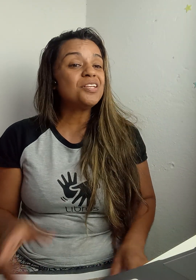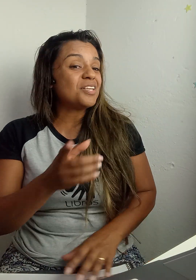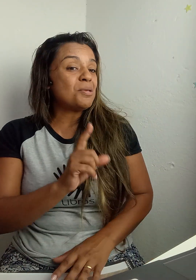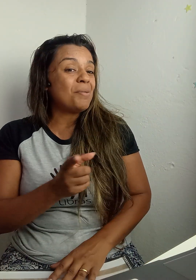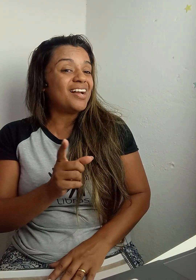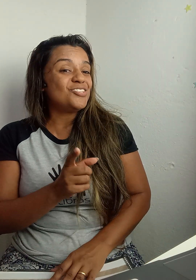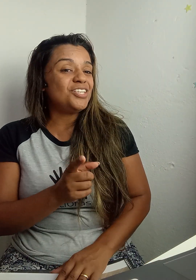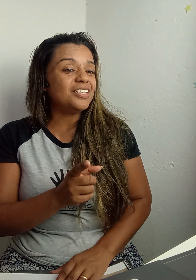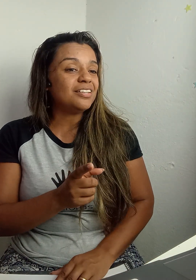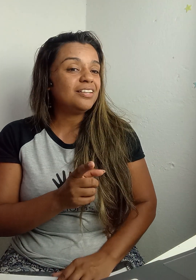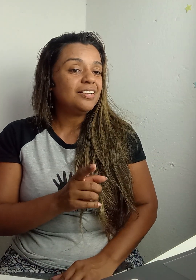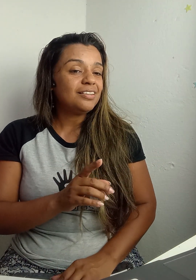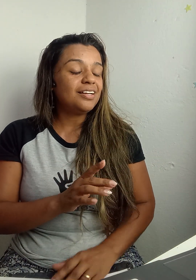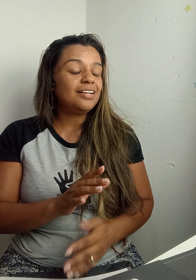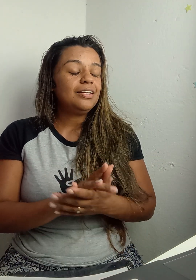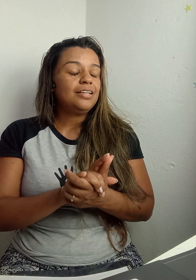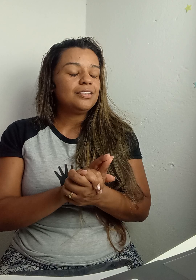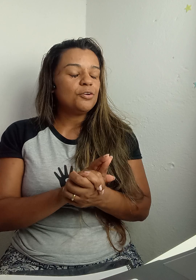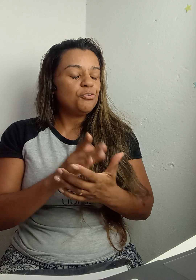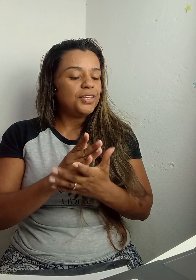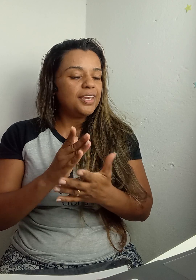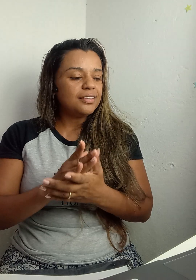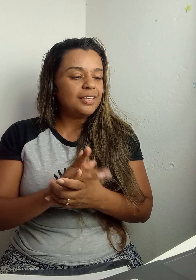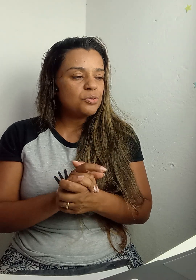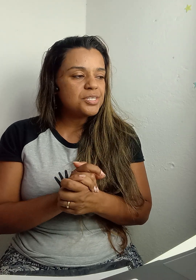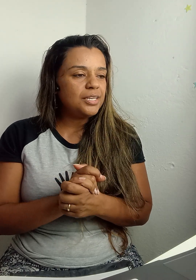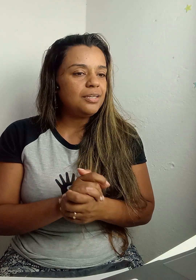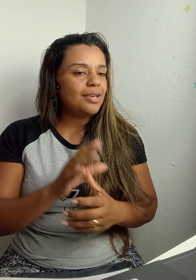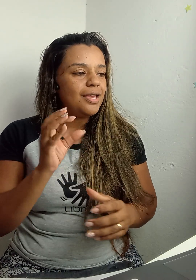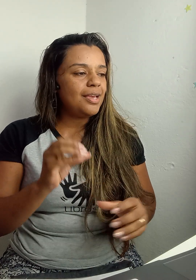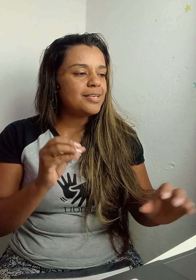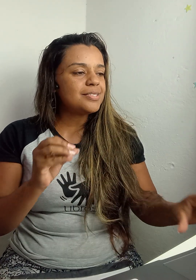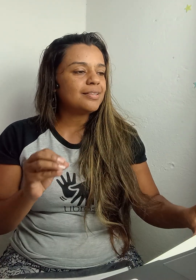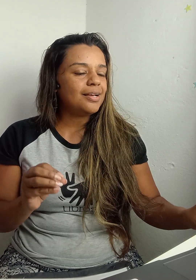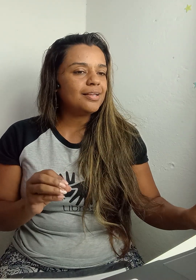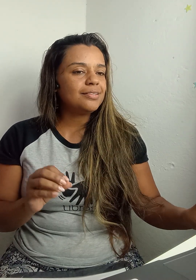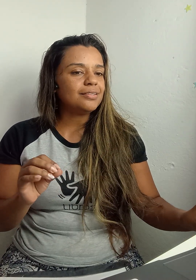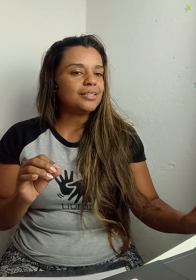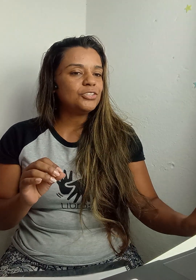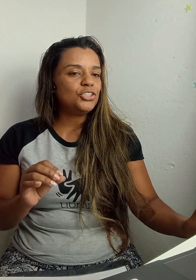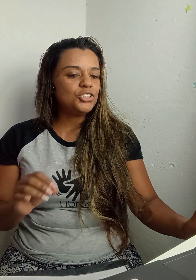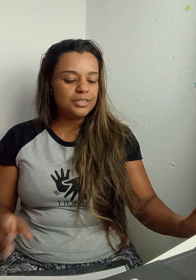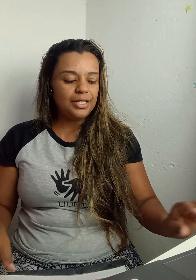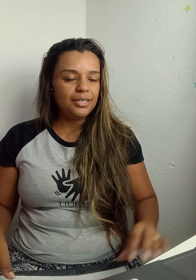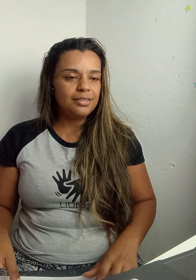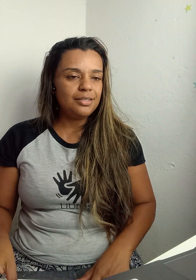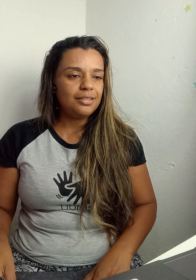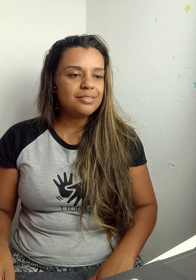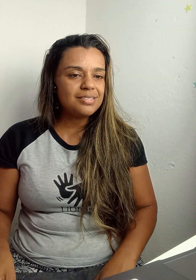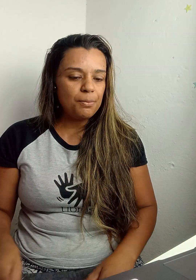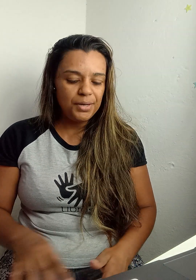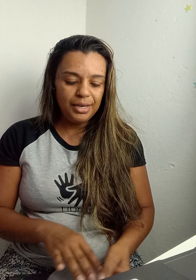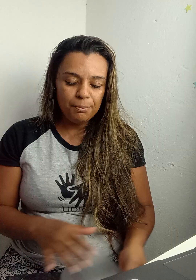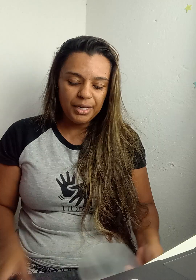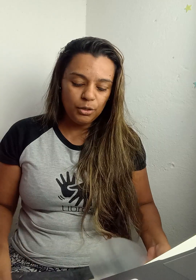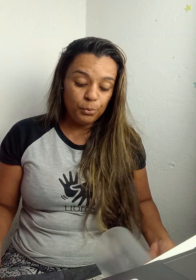eles fazem pegadinha, tá? Então fiquem atentos aí. Essa data a gente tem que sempre lembrar e não